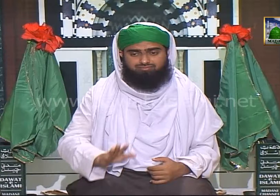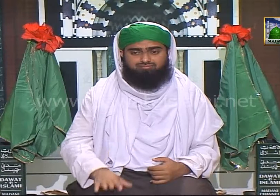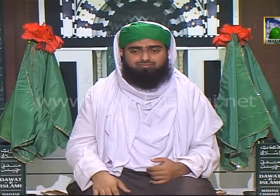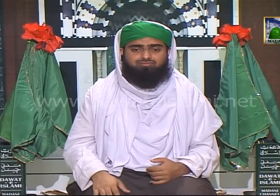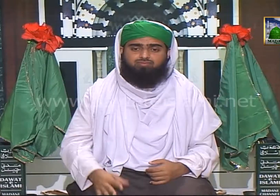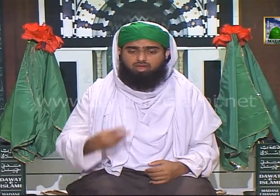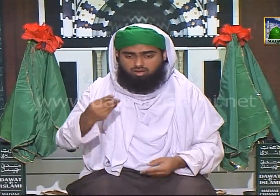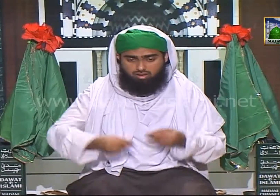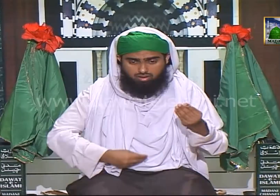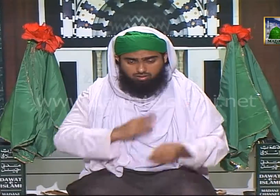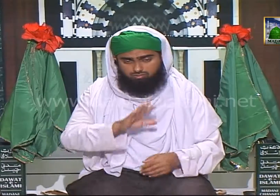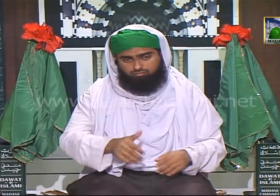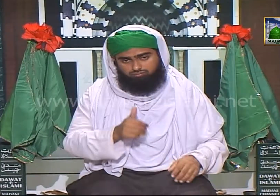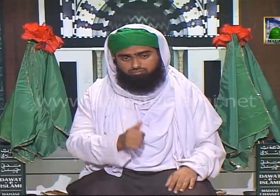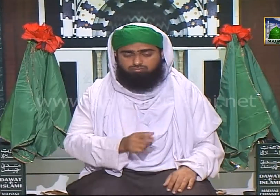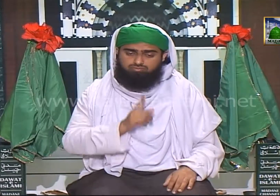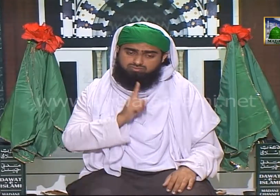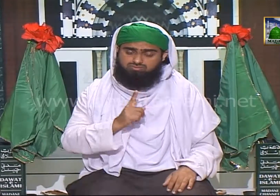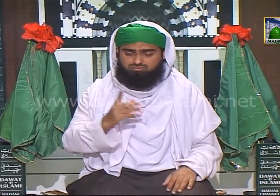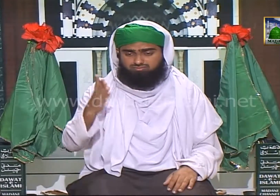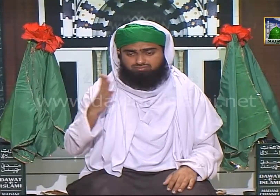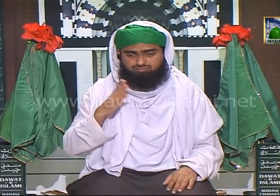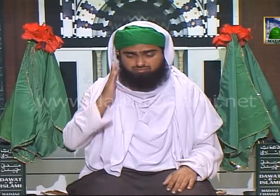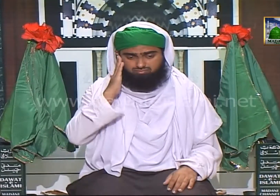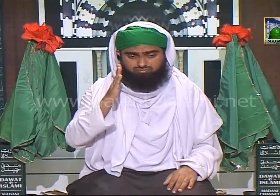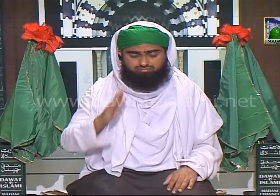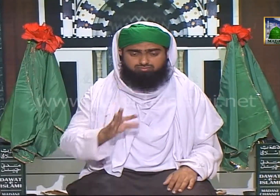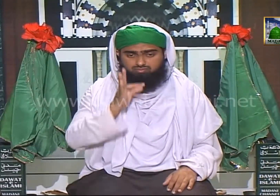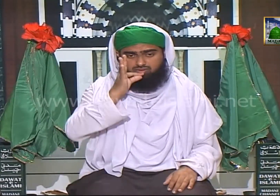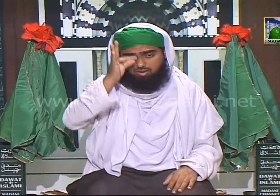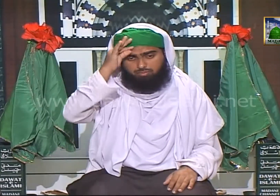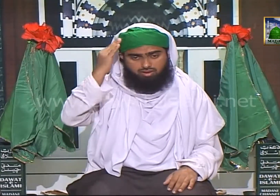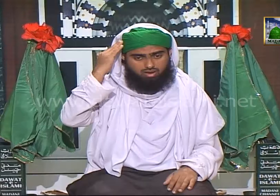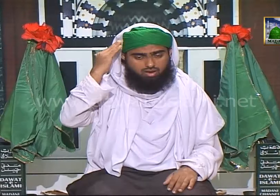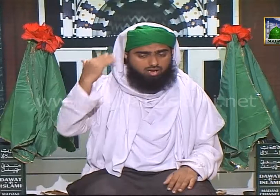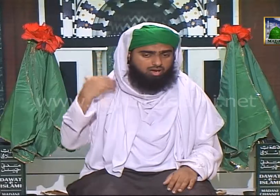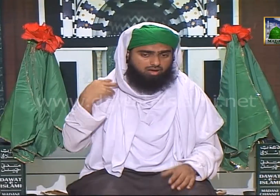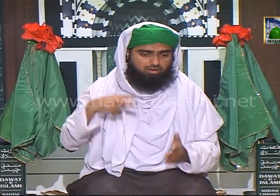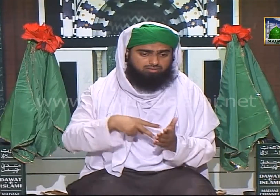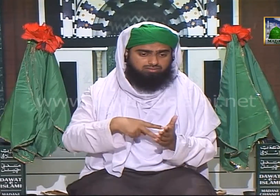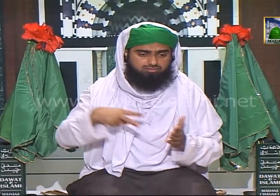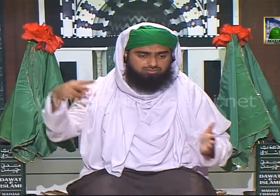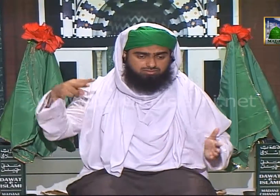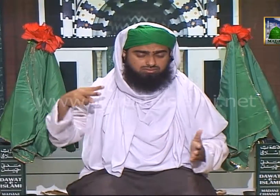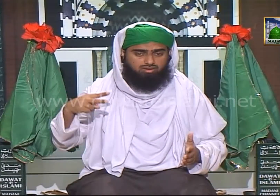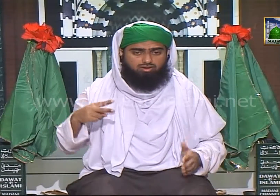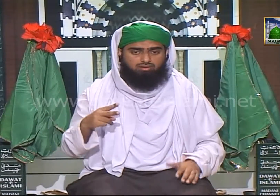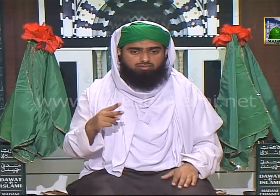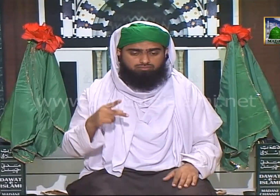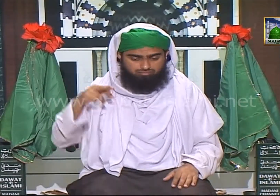بہت بڑی عبادت. حضرت عیسیٰ روح اللہ اللہ نبی جناب علیہ السلام نے ایک عبادت گزار کر اس کو دیکھا, بڑا عابد و زاہد.